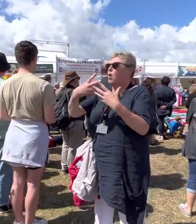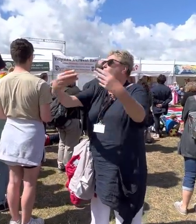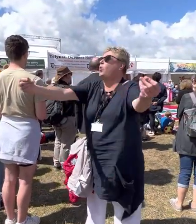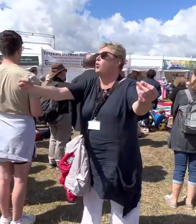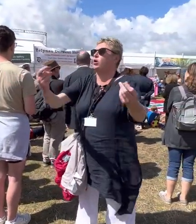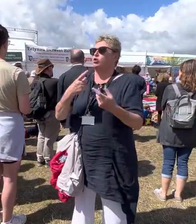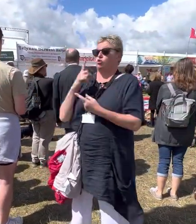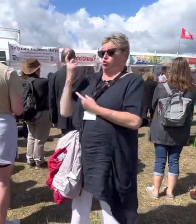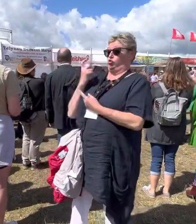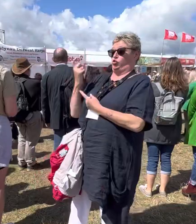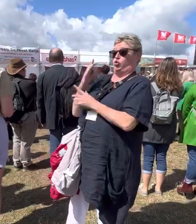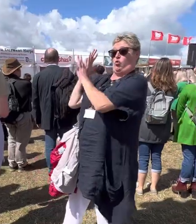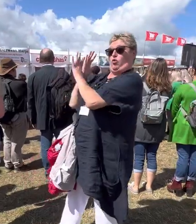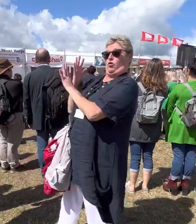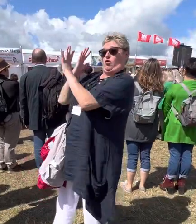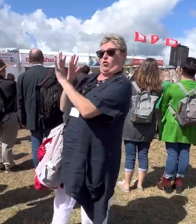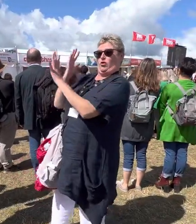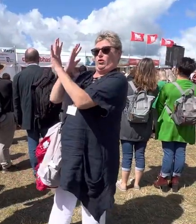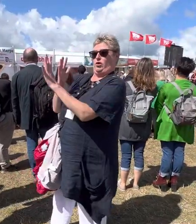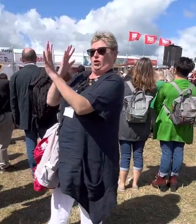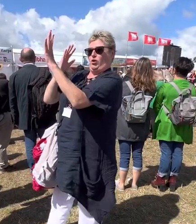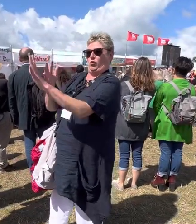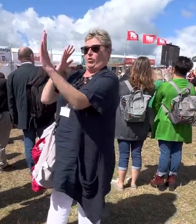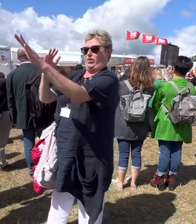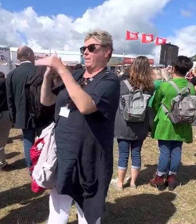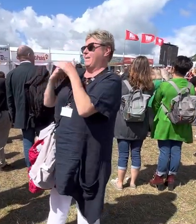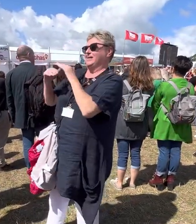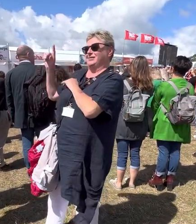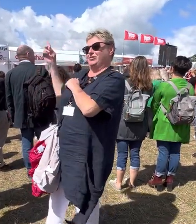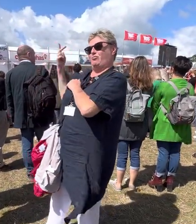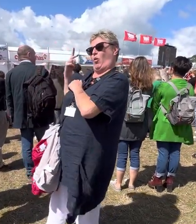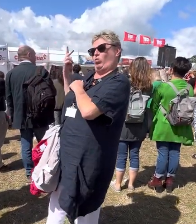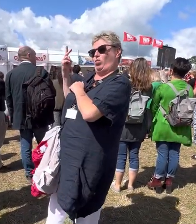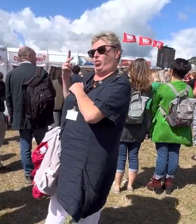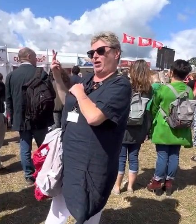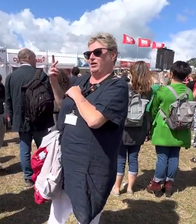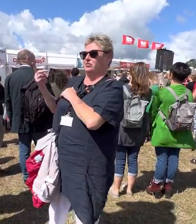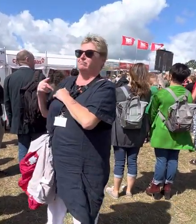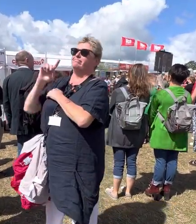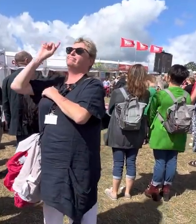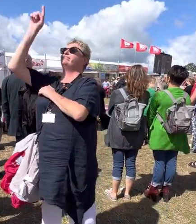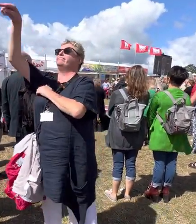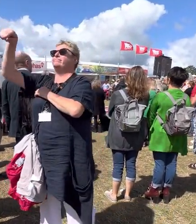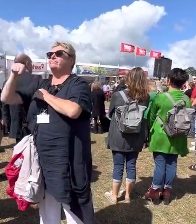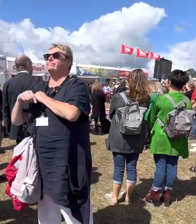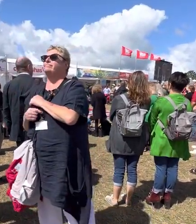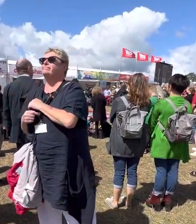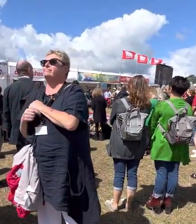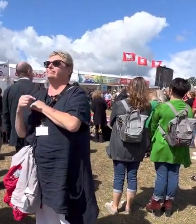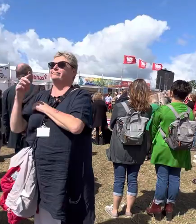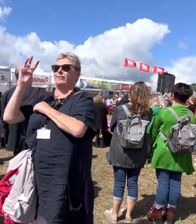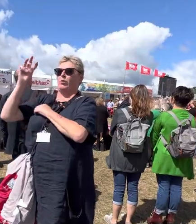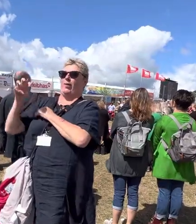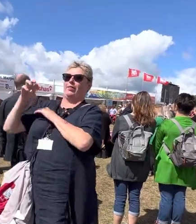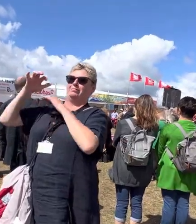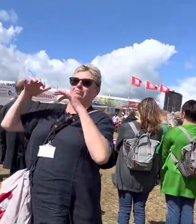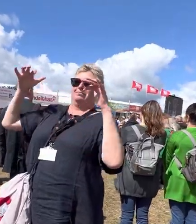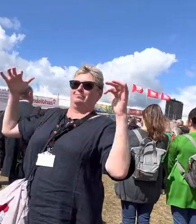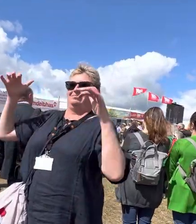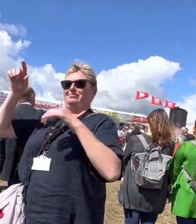yn gorymdeithio gyda neges Wallace a neges y Cymdeithas draw i uned Llywodraeth Cymru ar y